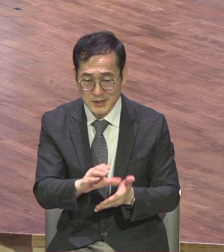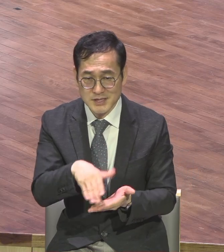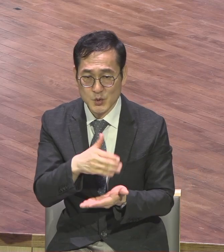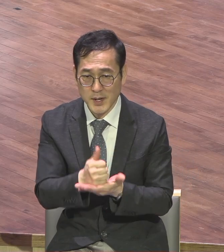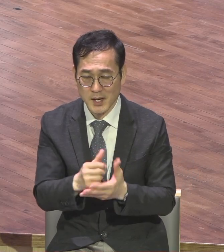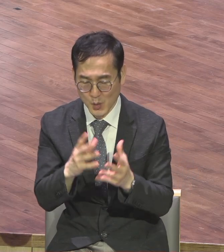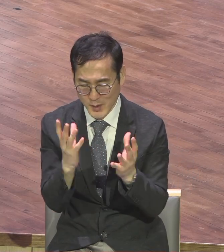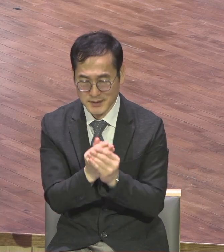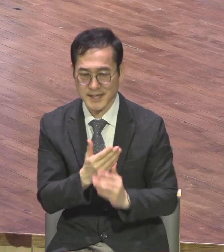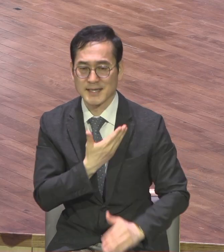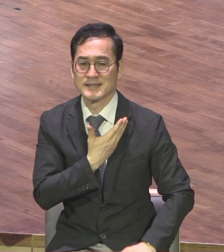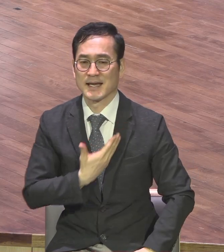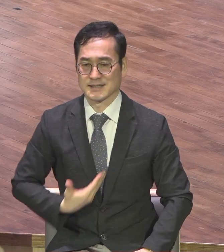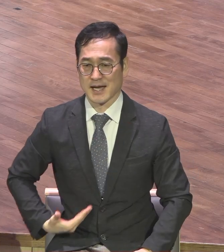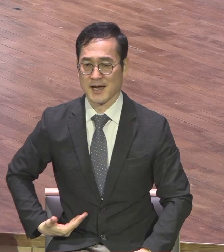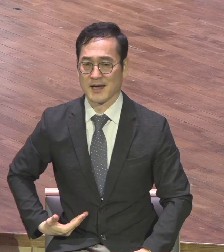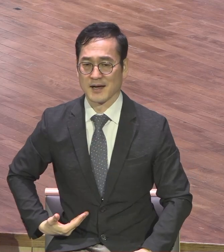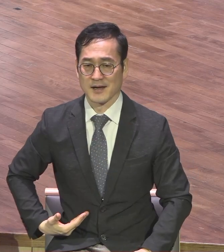일어난다.